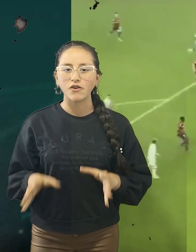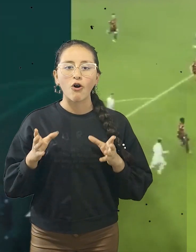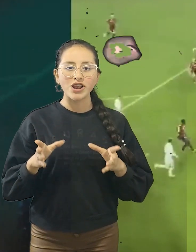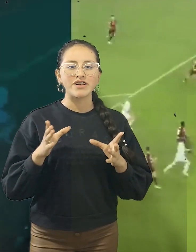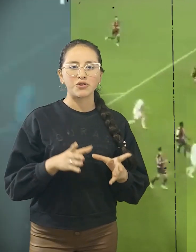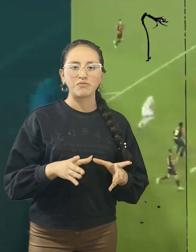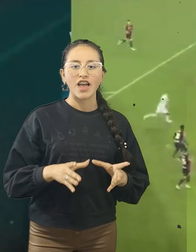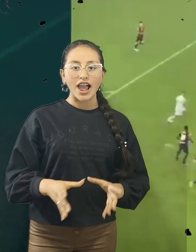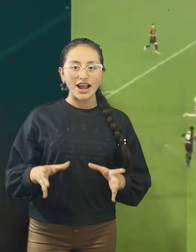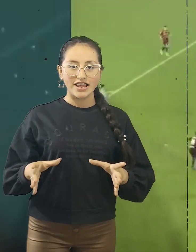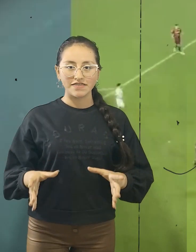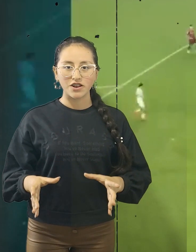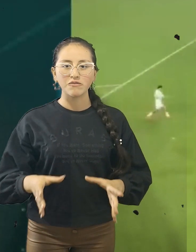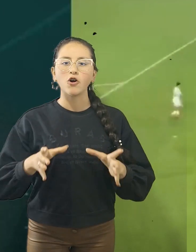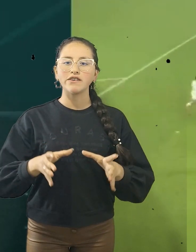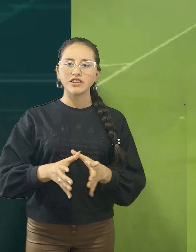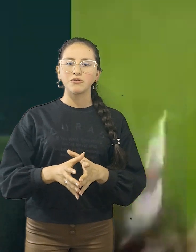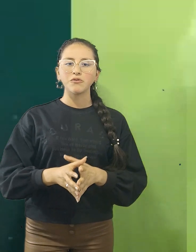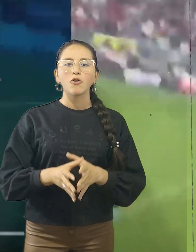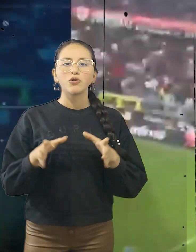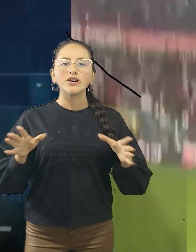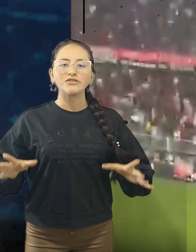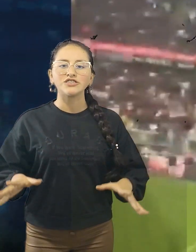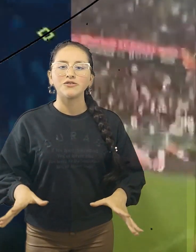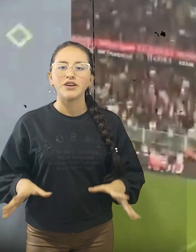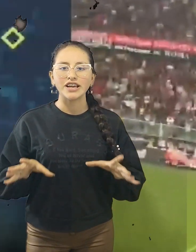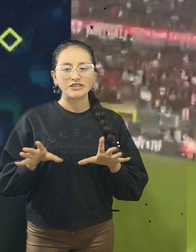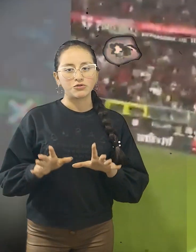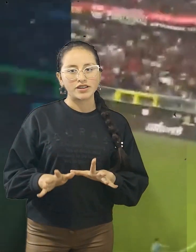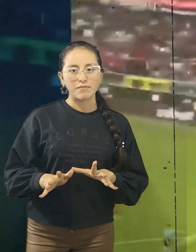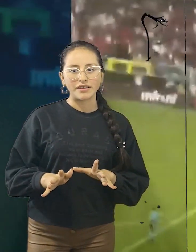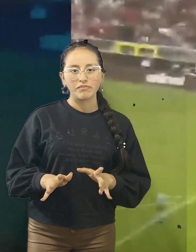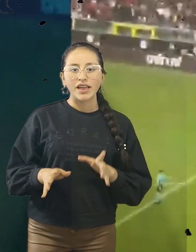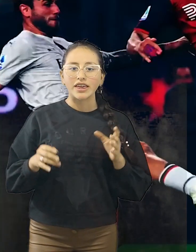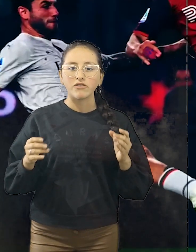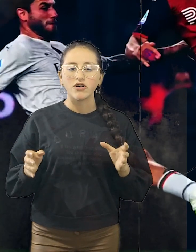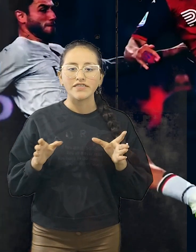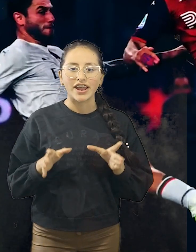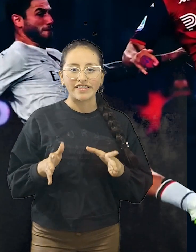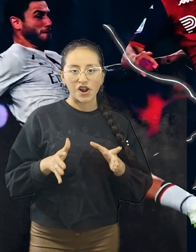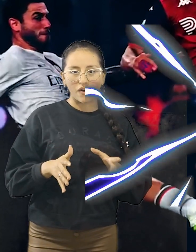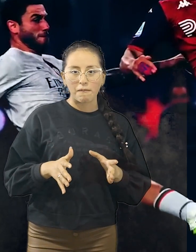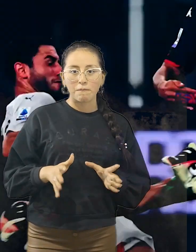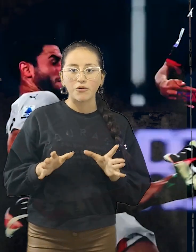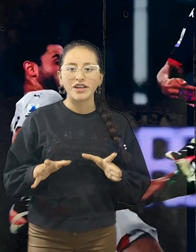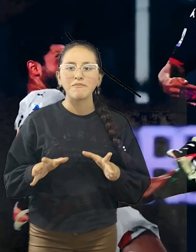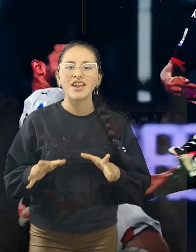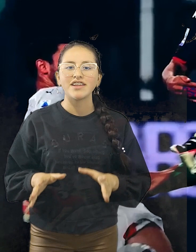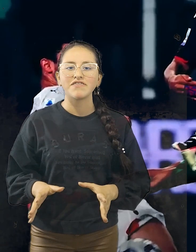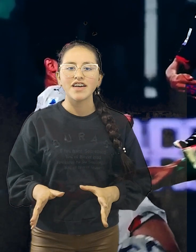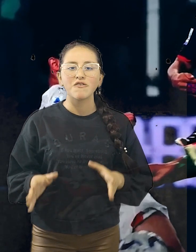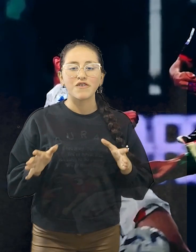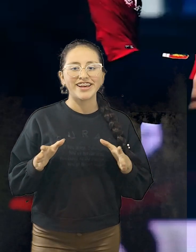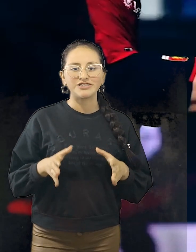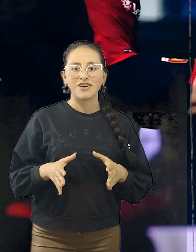caso, Oliver Giroud. El delantero Oliver Giroud tuvo que sustituir a su guardameta, que vio la tarjeta roja por una